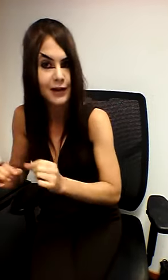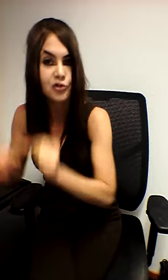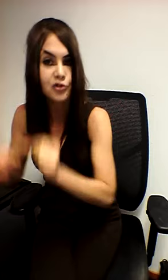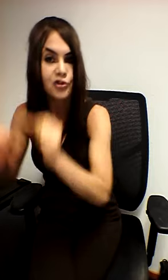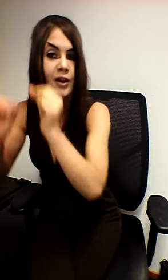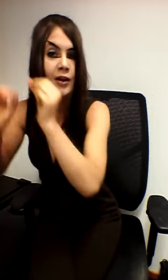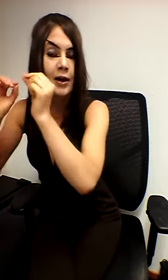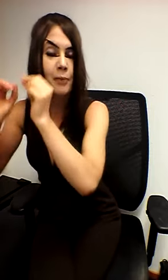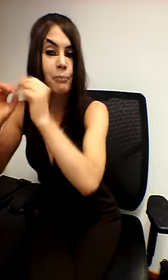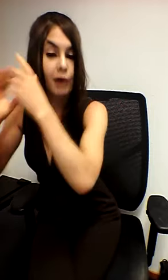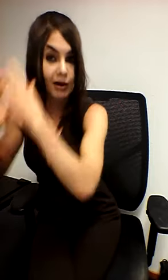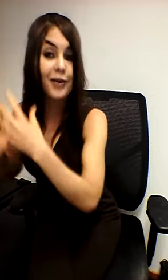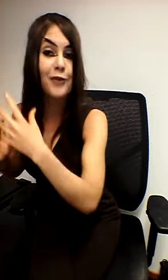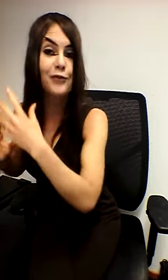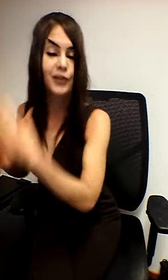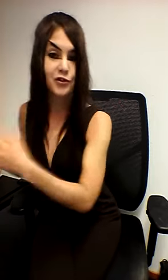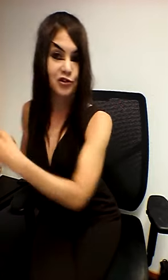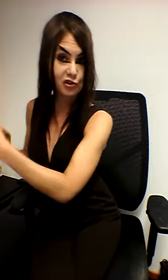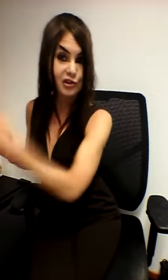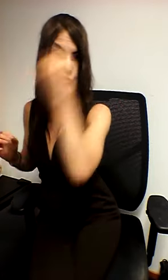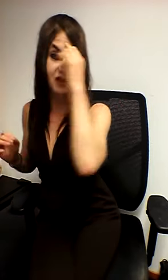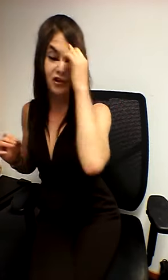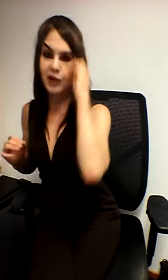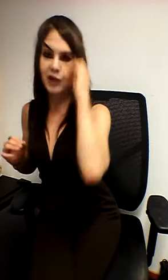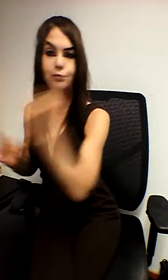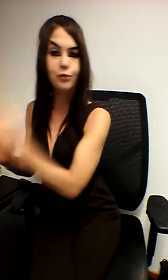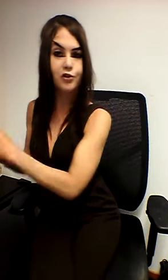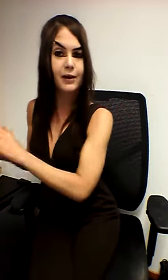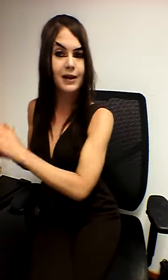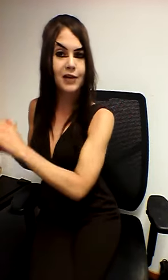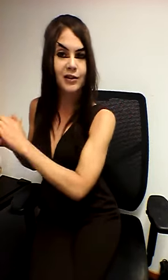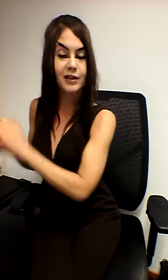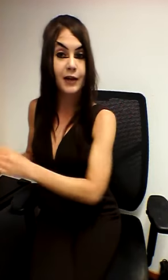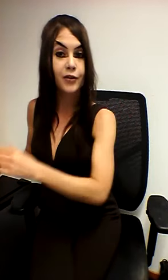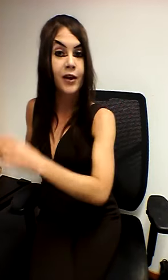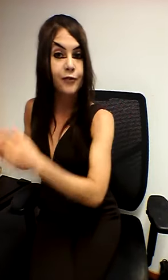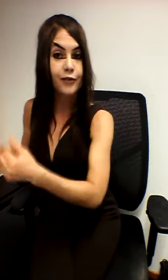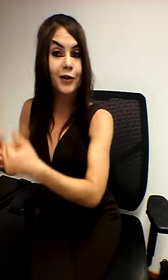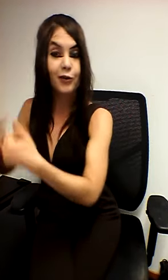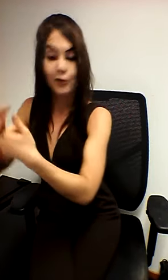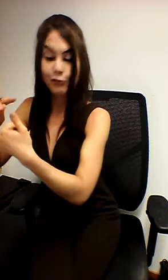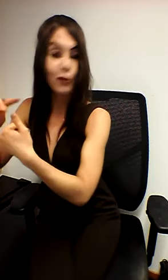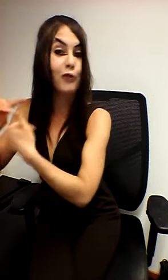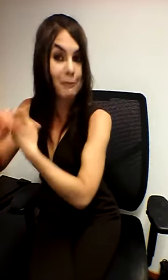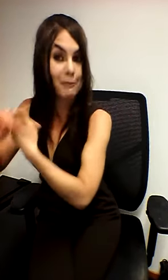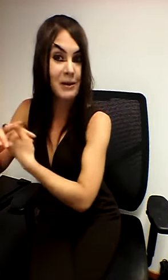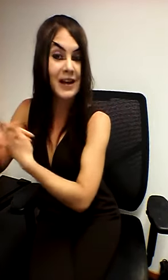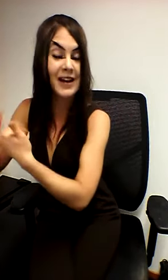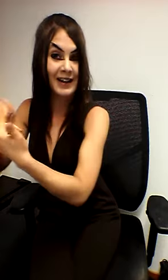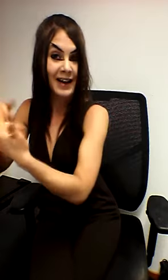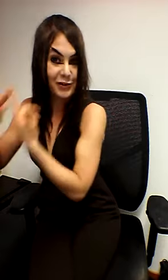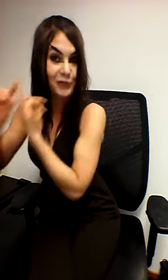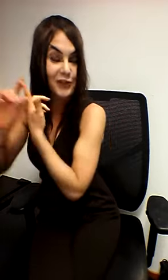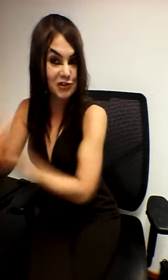helaas, behalve dat ze sinds ze is gaan sporten bij naast haar dieet, wel nog wat meer en ook wat